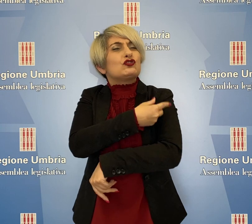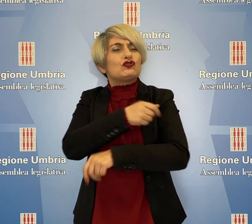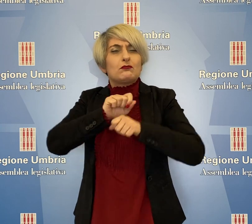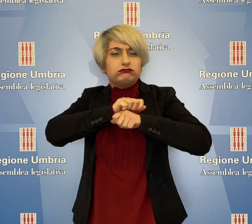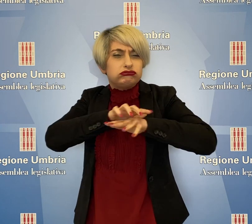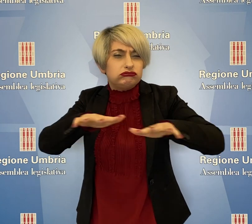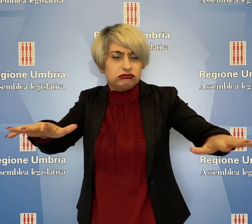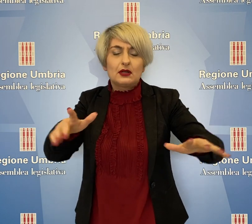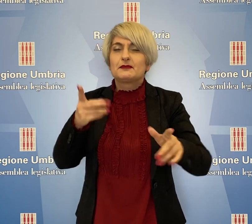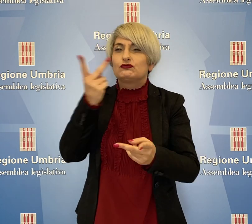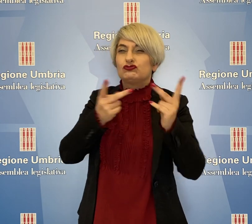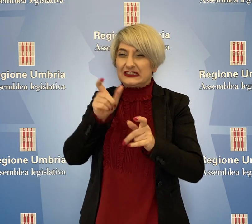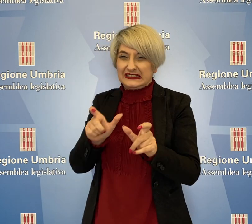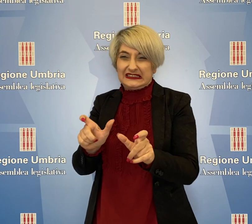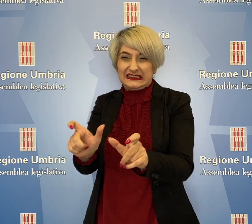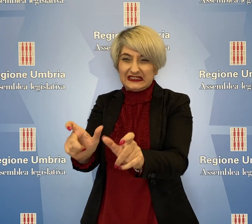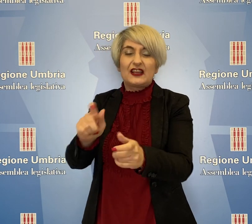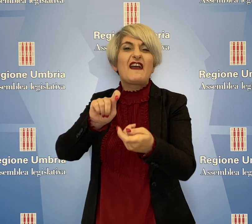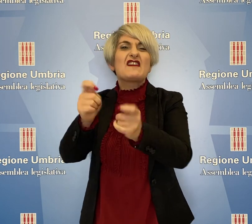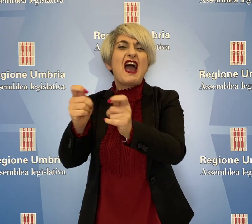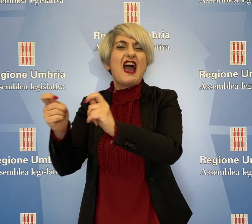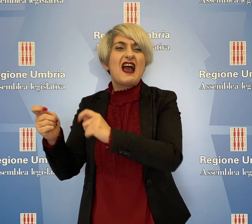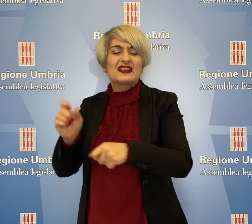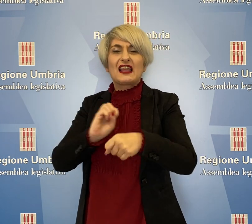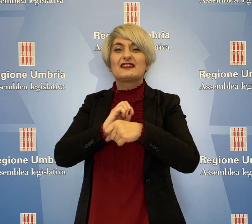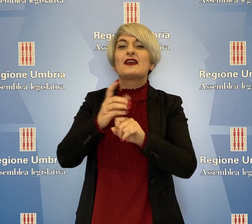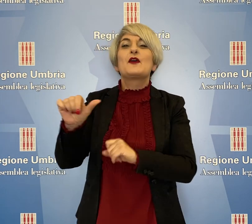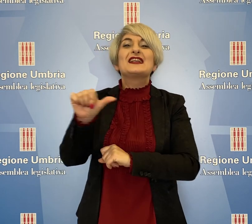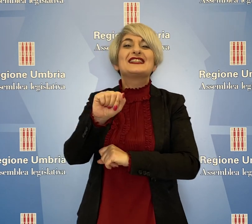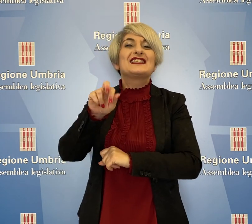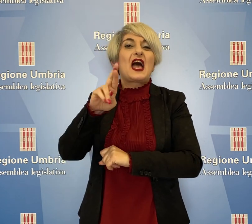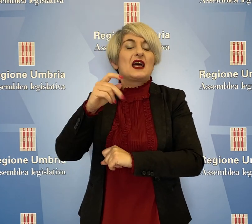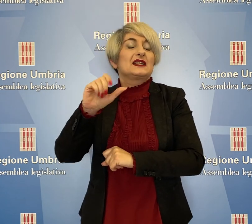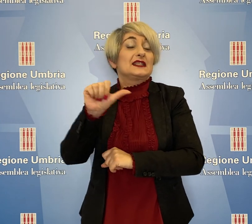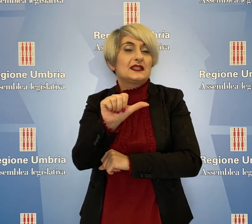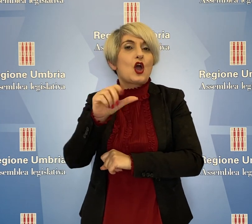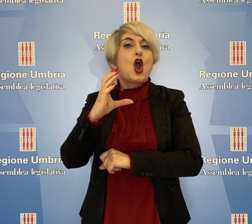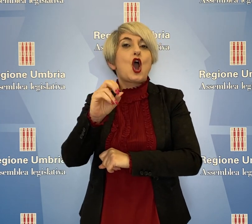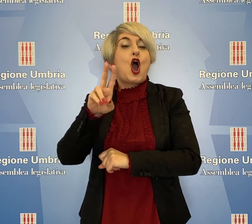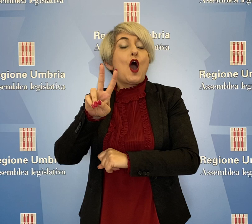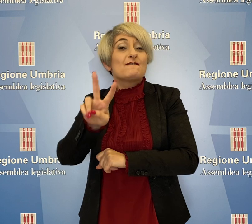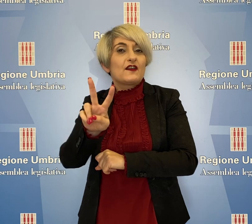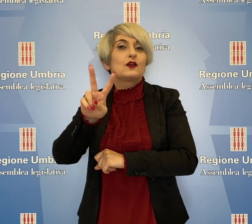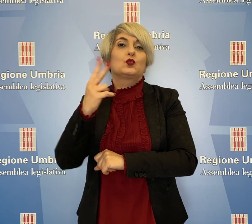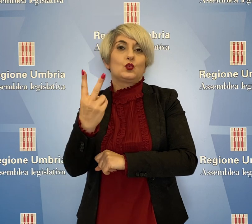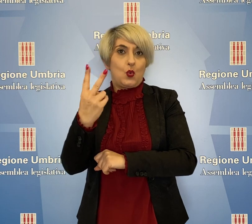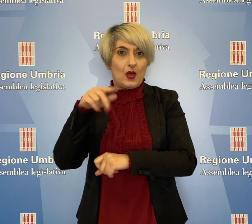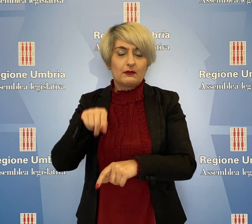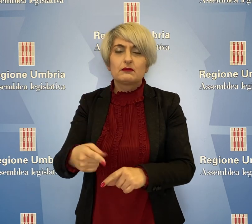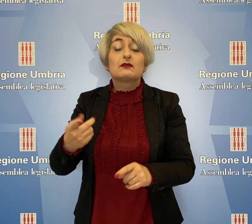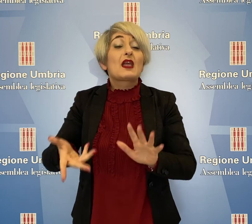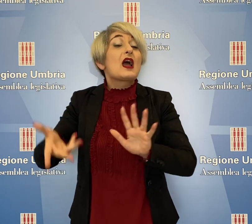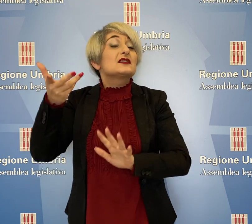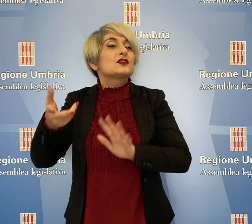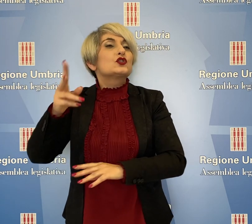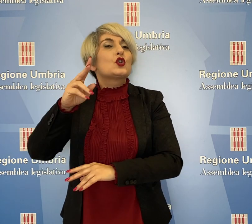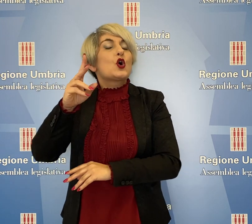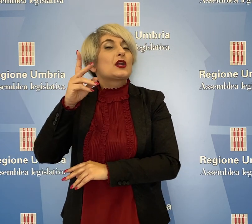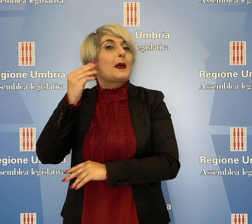per arginare il diffondersi delle varianti di salse co2 l'assessore roberto maroni ha risposto che